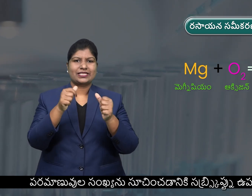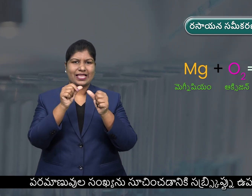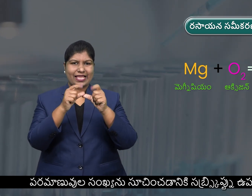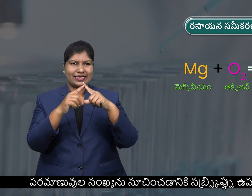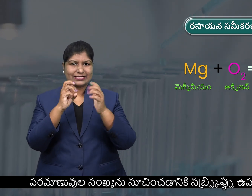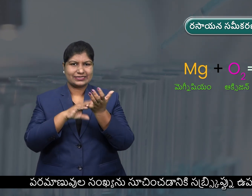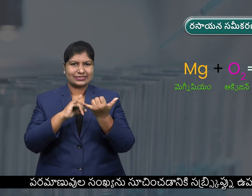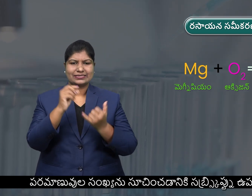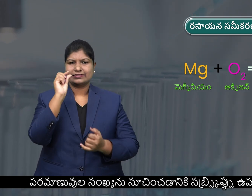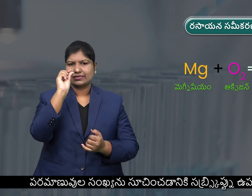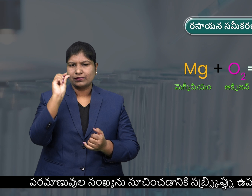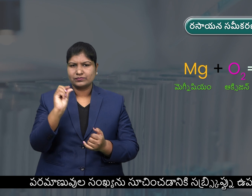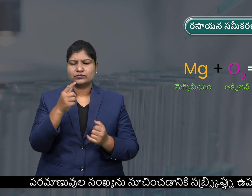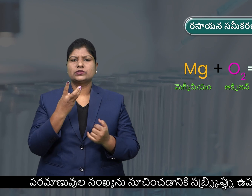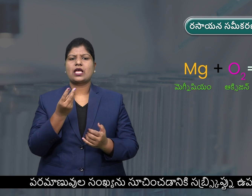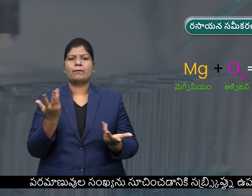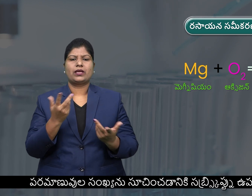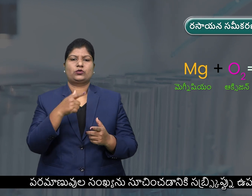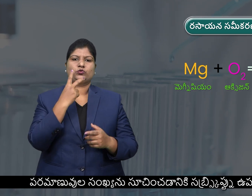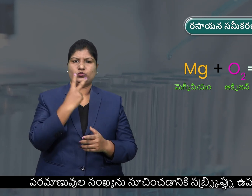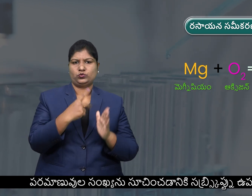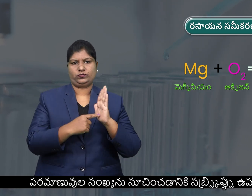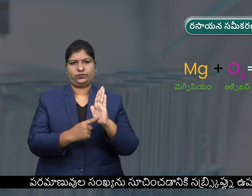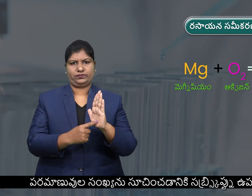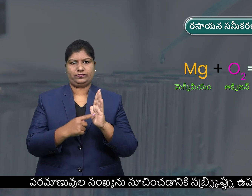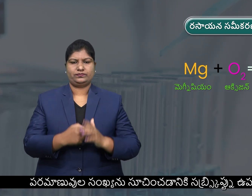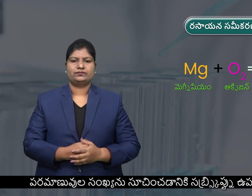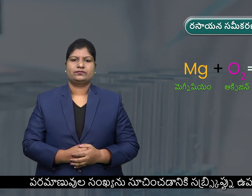సూచించడానికి సబ్స్క్రిప్ట్ను ఉపయోగిస్తుంది.